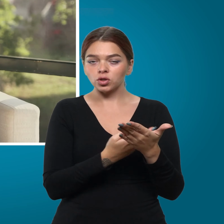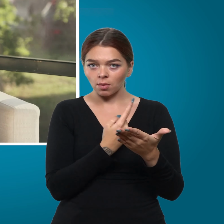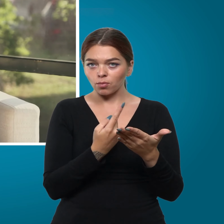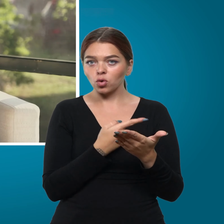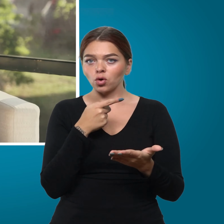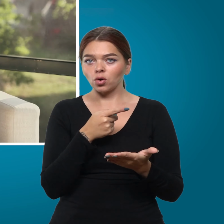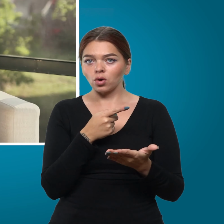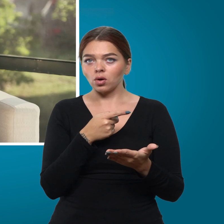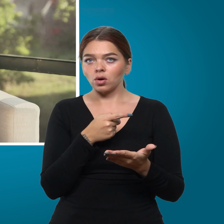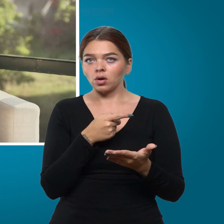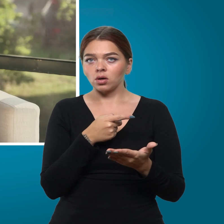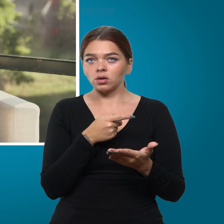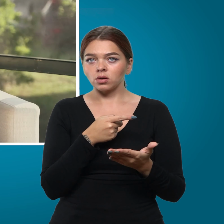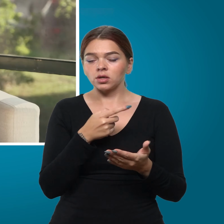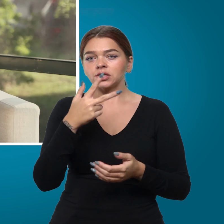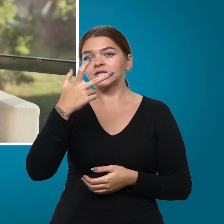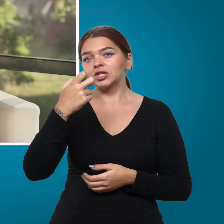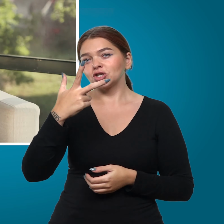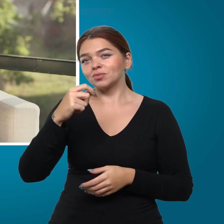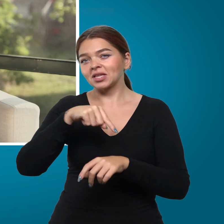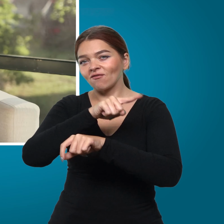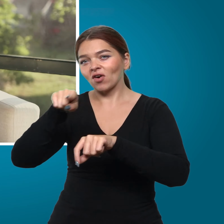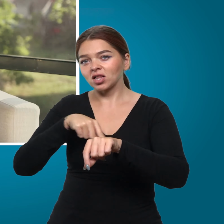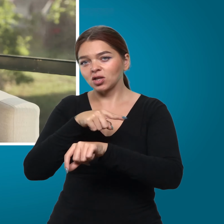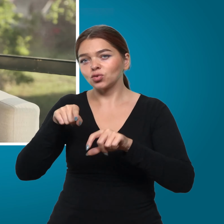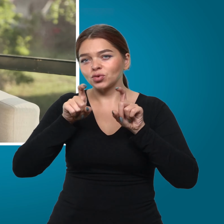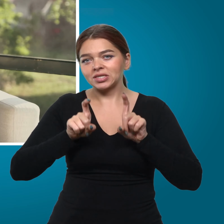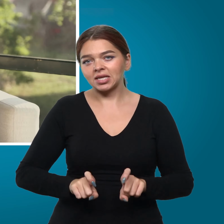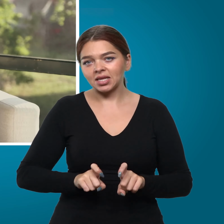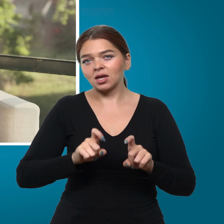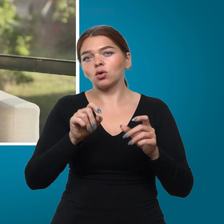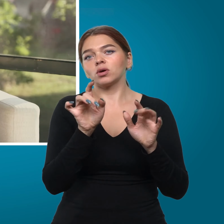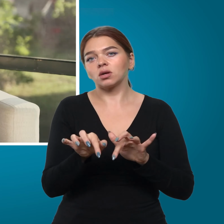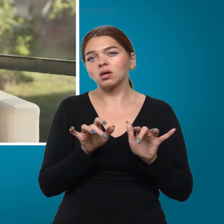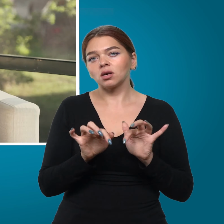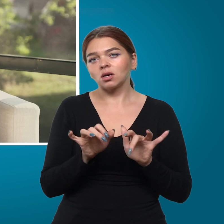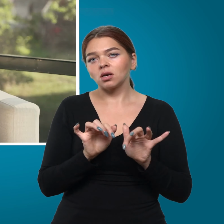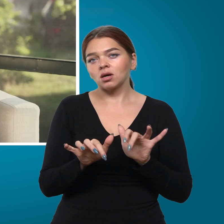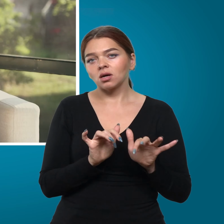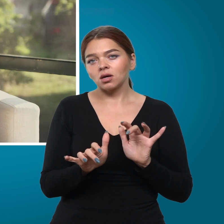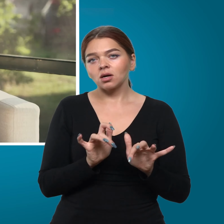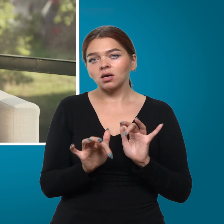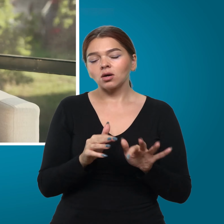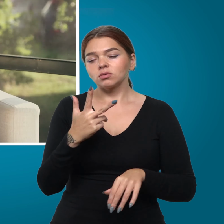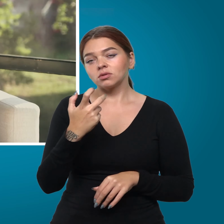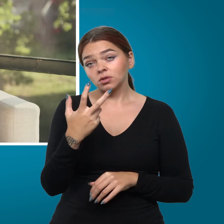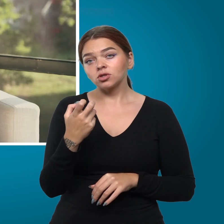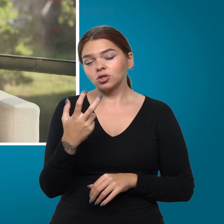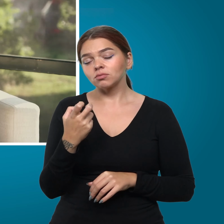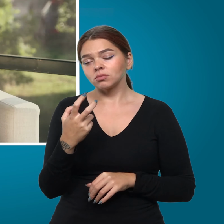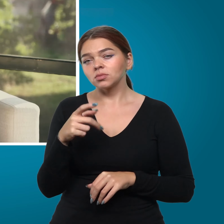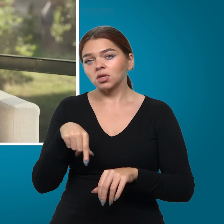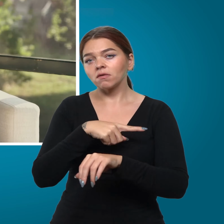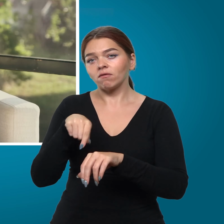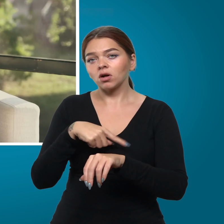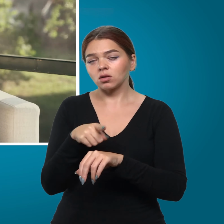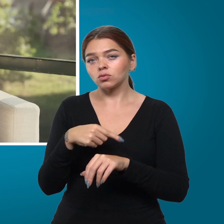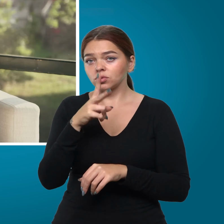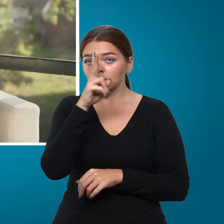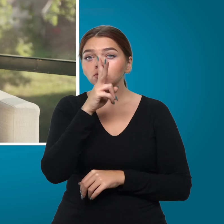kažkada paskaičiavau per kelis skirtingus failus. Man šita knygutė, kuri yra apie 150 puslapių, 160 puslapių, jinai užtruko nei daug